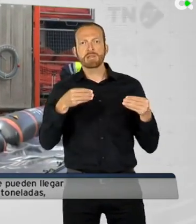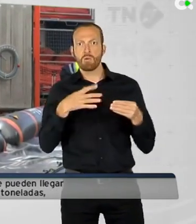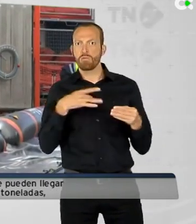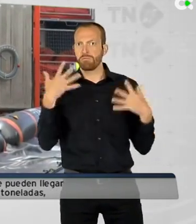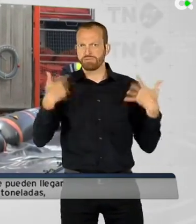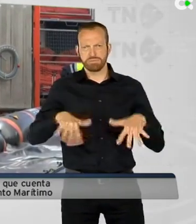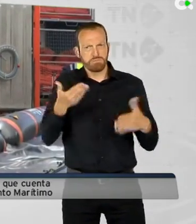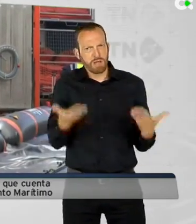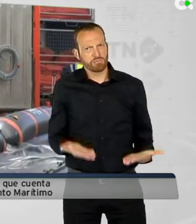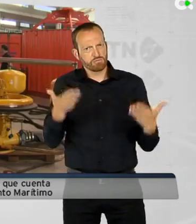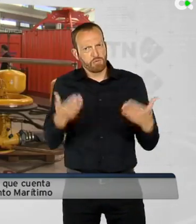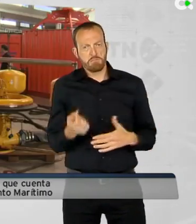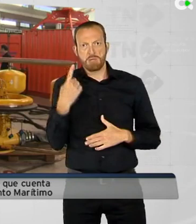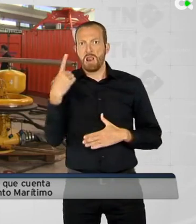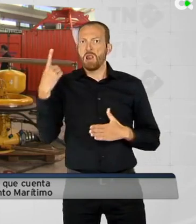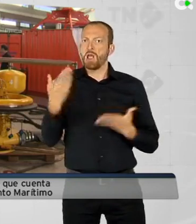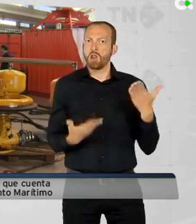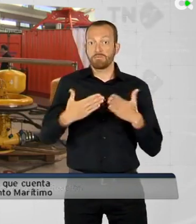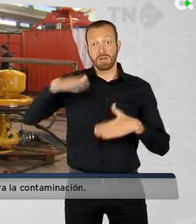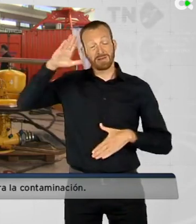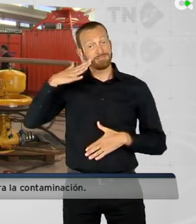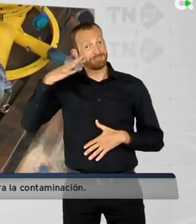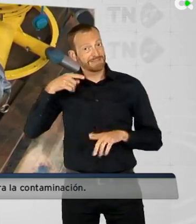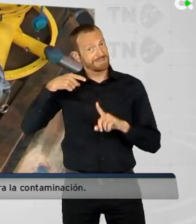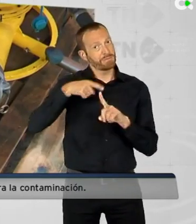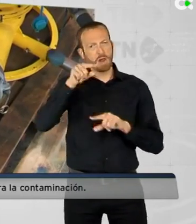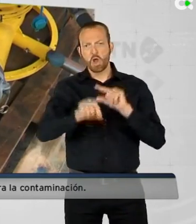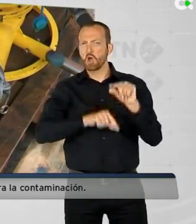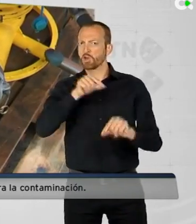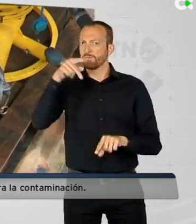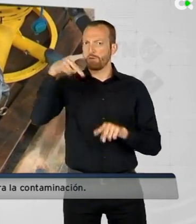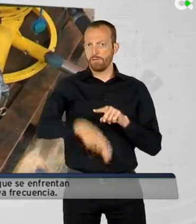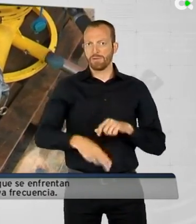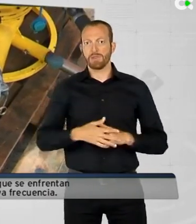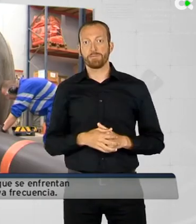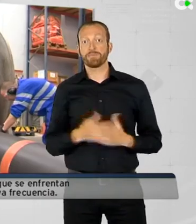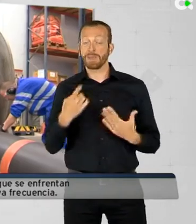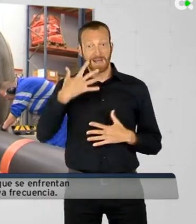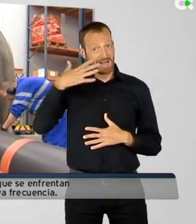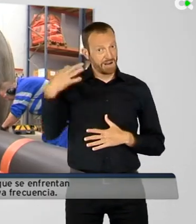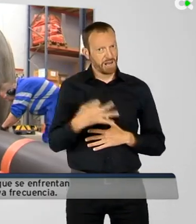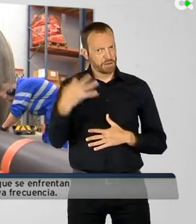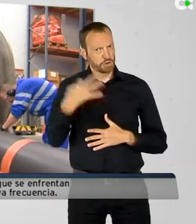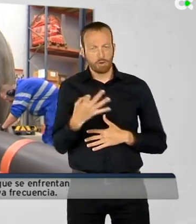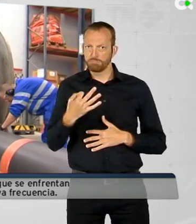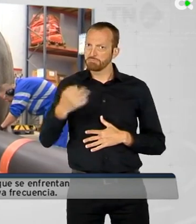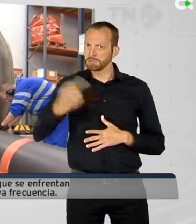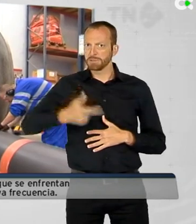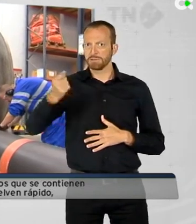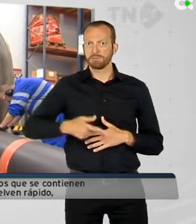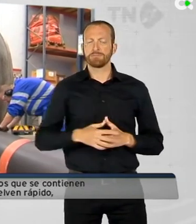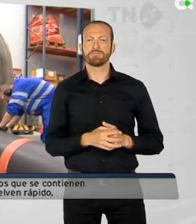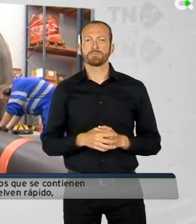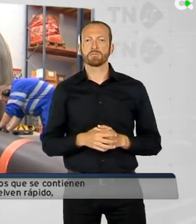pesar toneladas y con el que cuenta Salvamento Marítimo para luchar contra la contaminación. Un riesgo al que se enfrentan con relativa